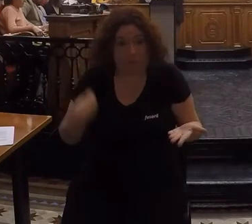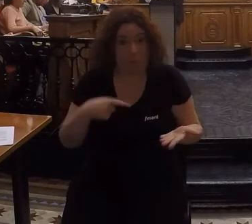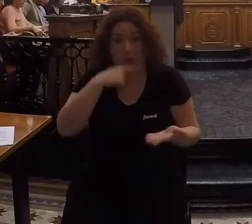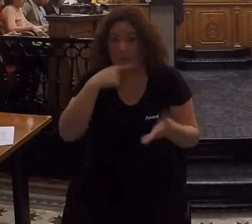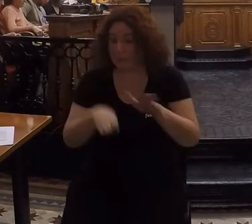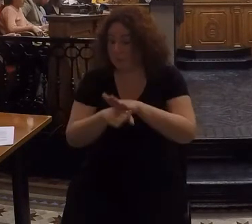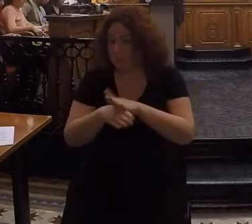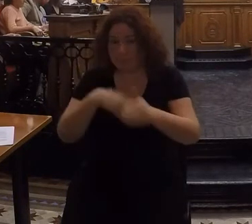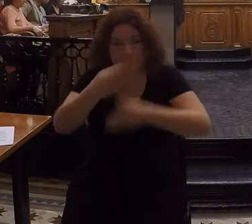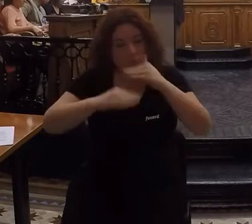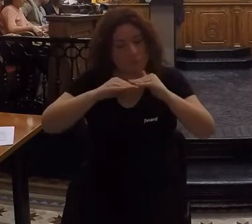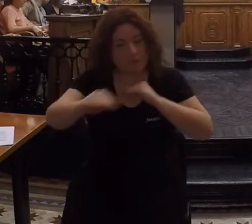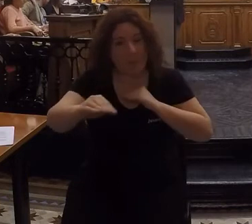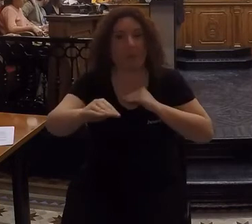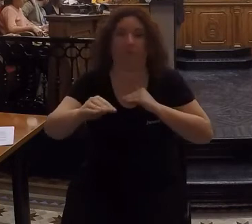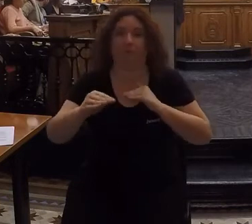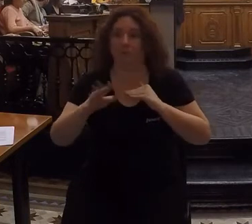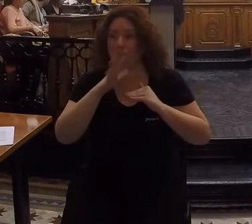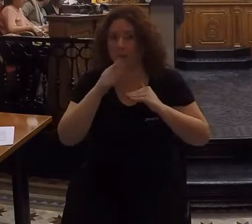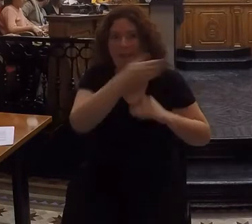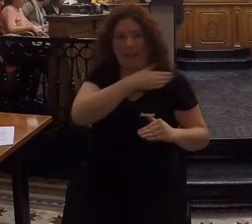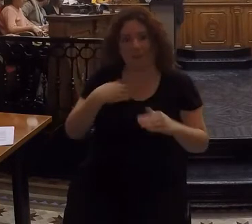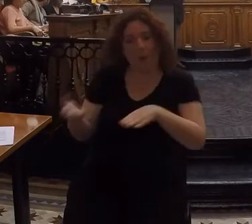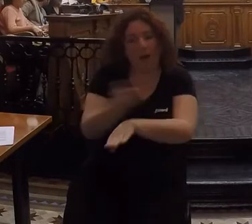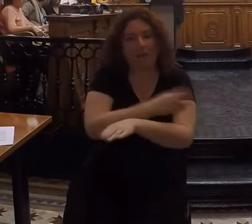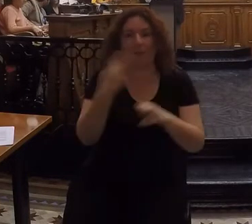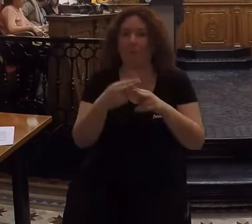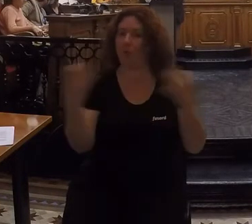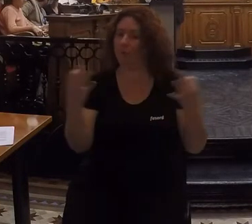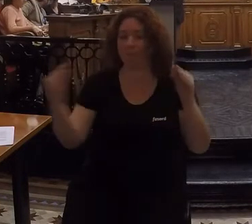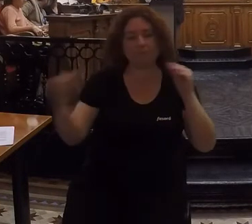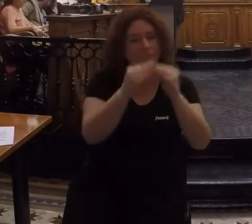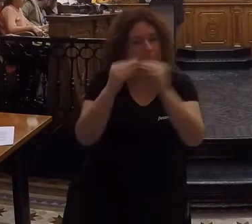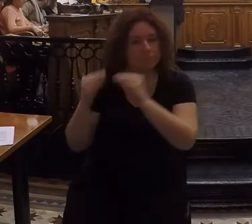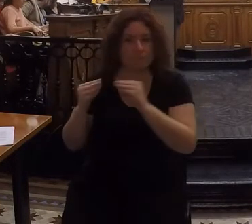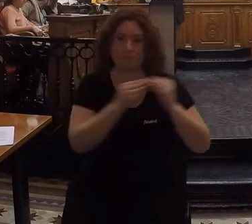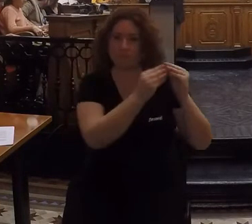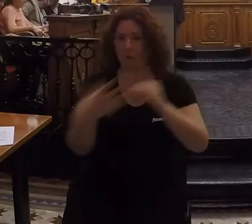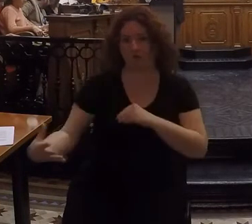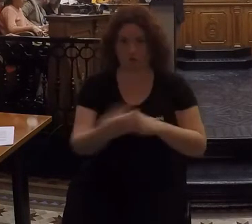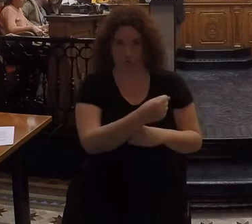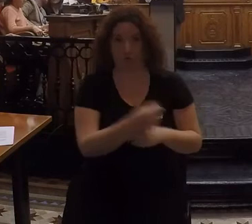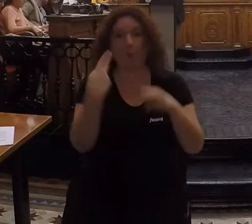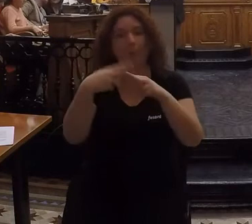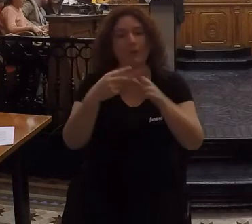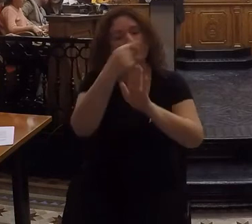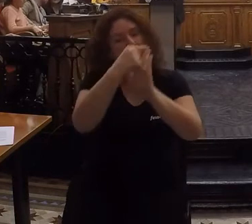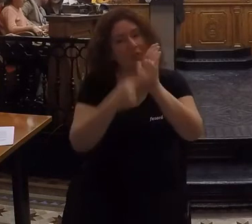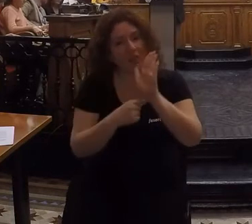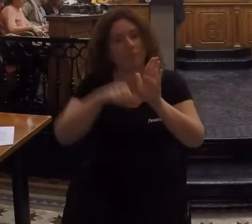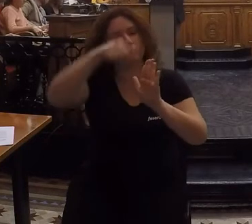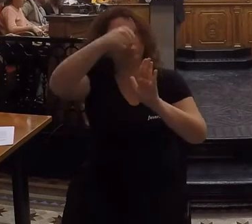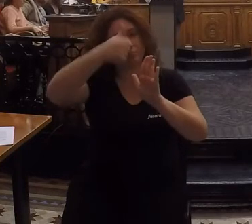correcta, un camino que estoy seguro que será el adecuado, poniendo en marcha todas y cada una de las medidas